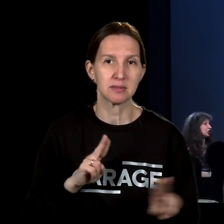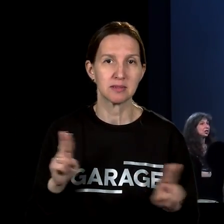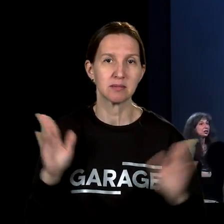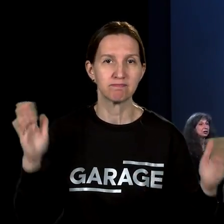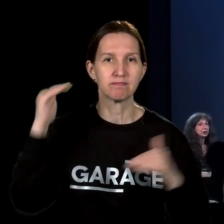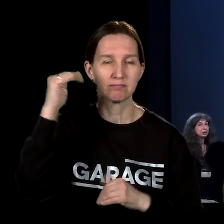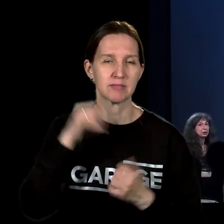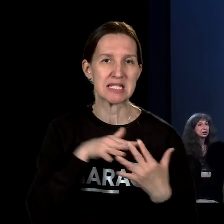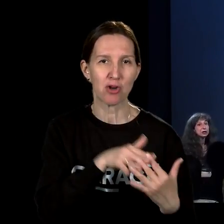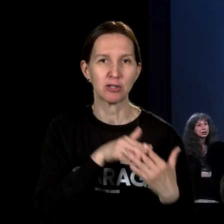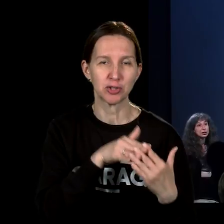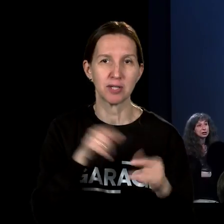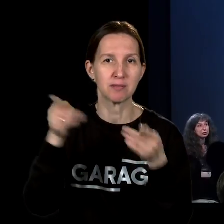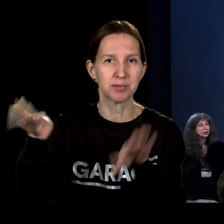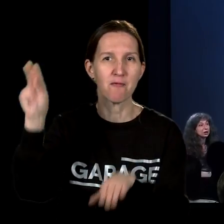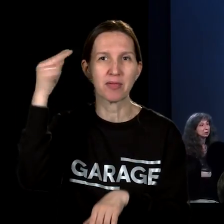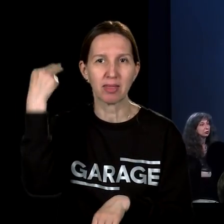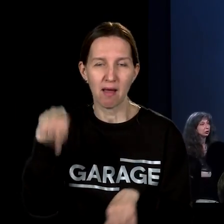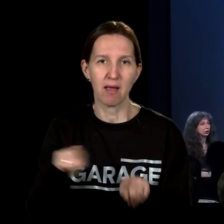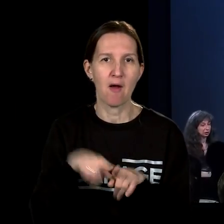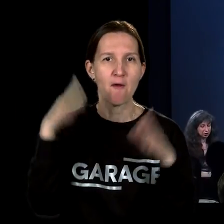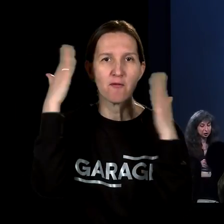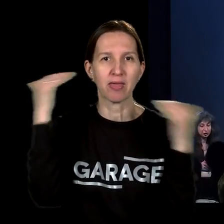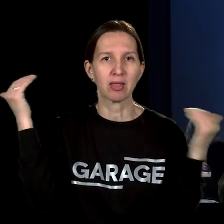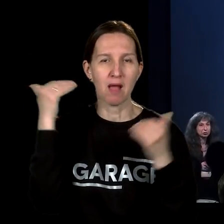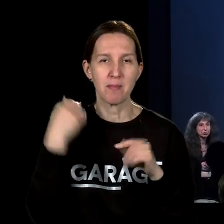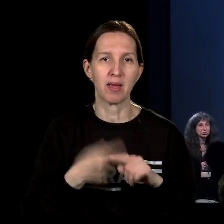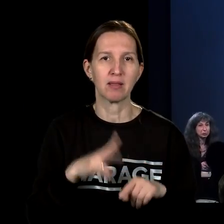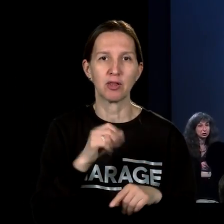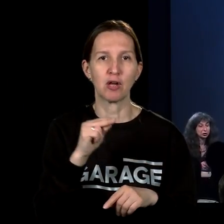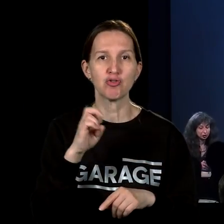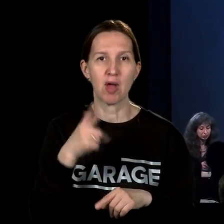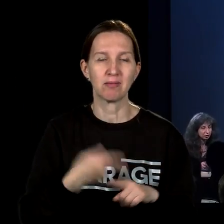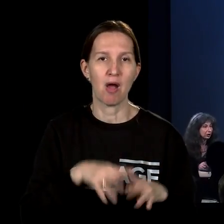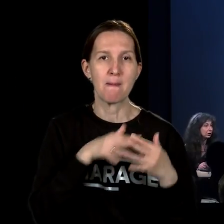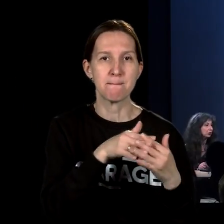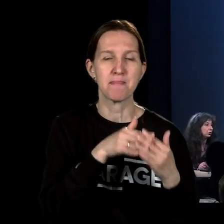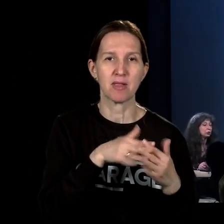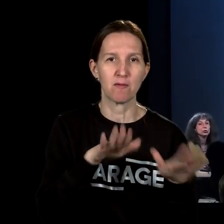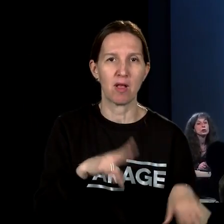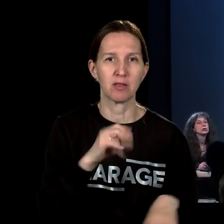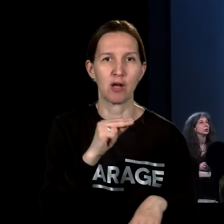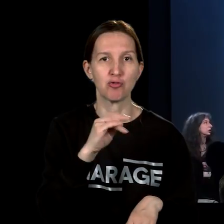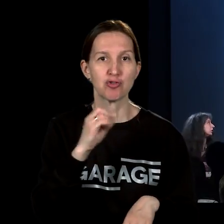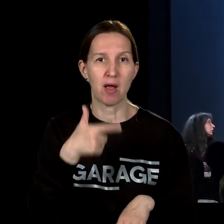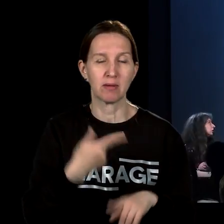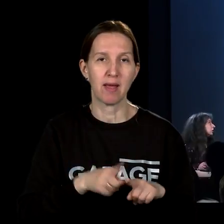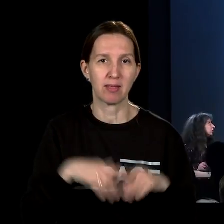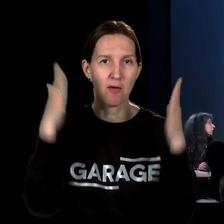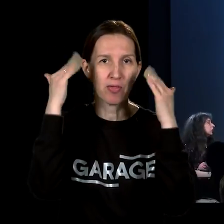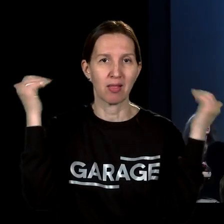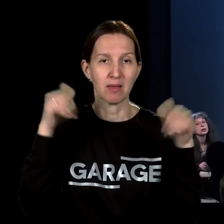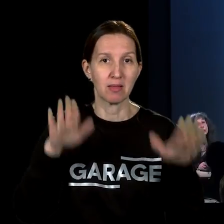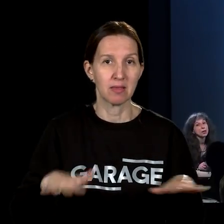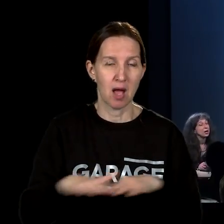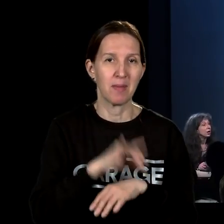писать сражения в Китае и во Вьетнаме. Вот это Начанка, это битва при Начанге, это Вьетнам, то есть тогда это